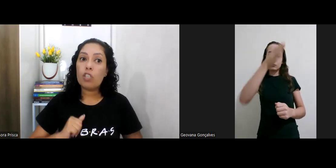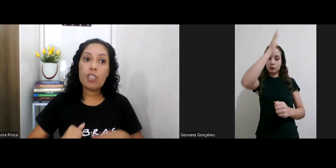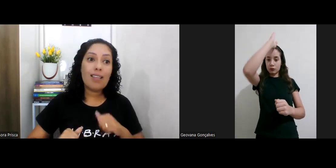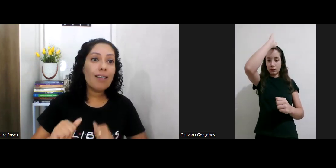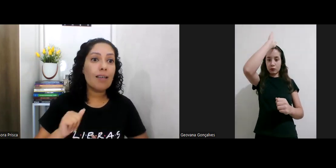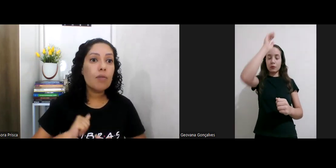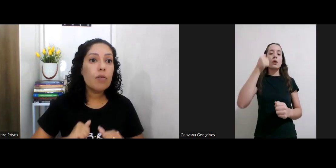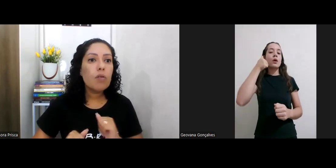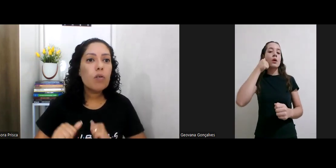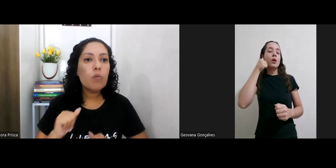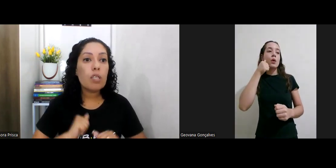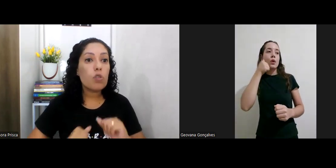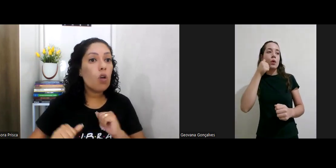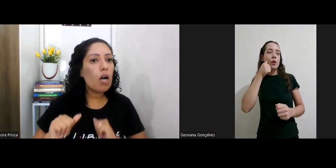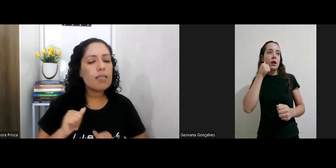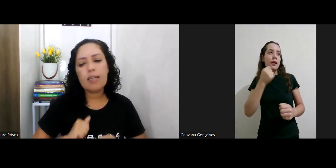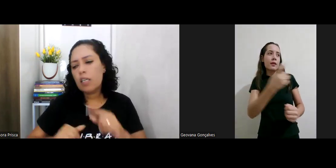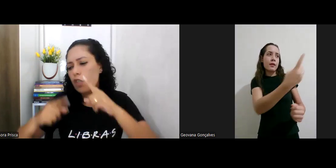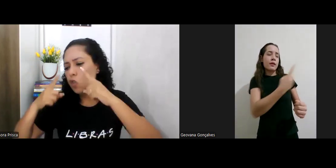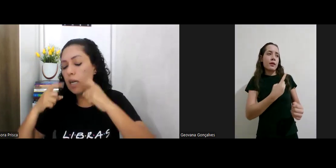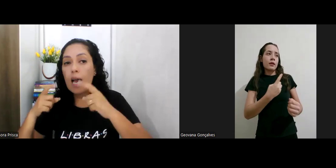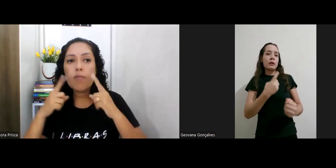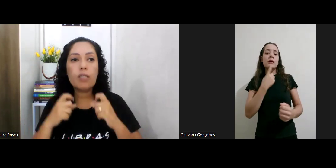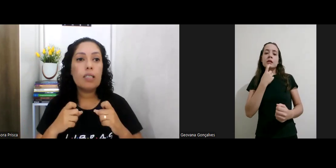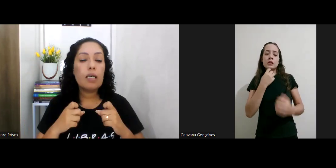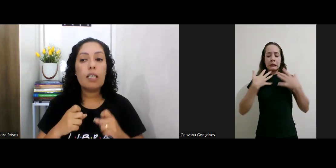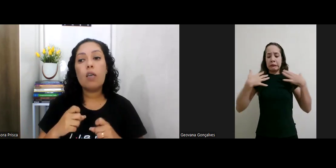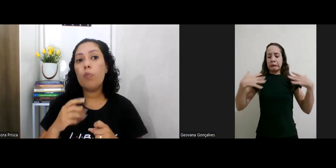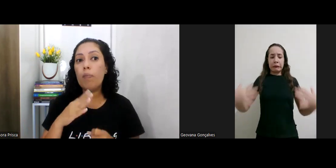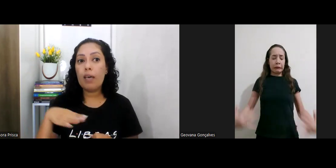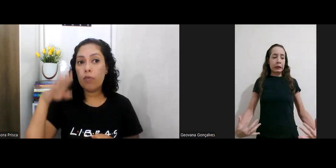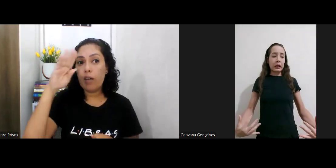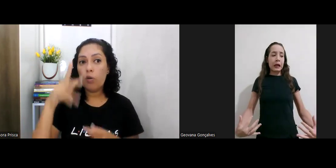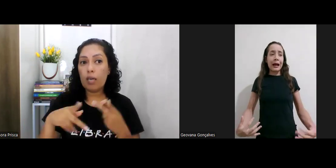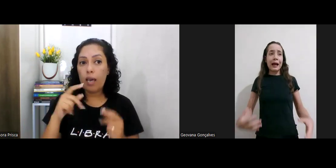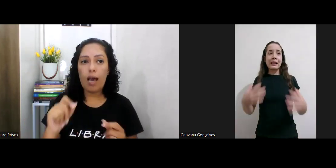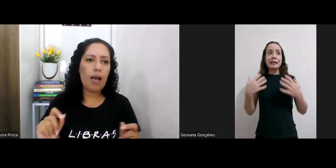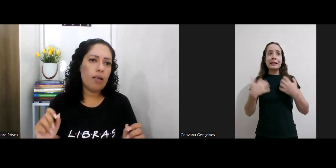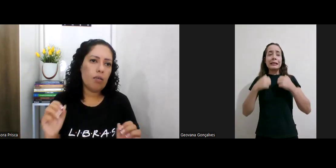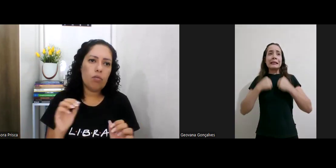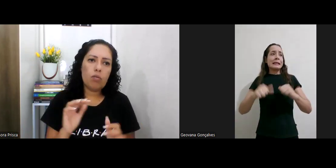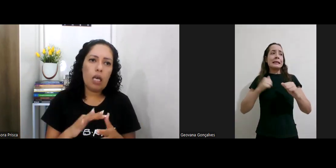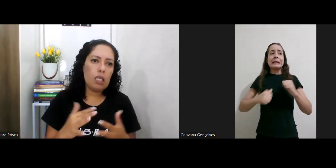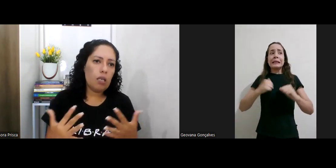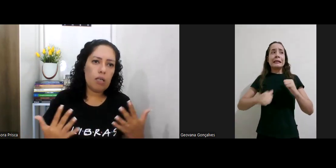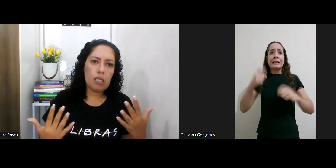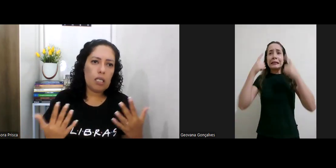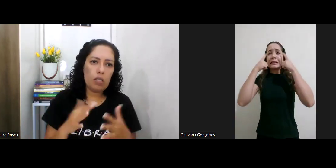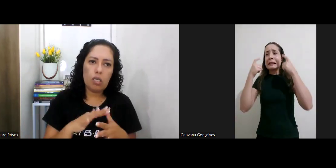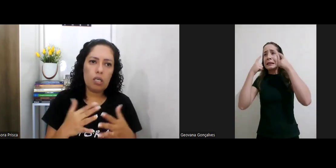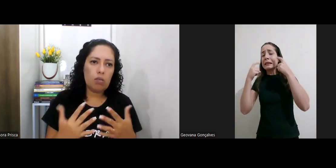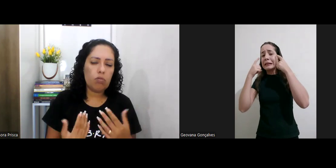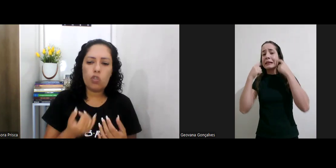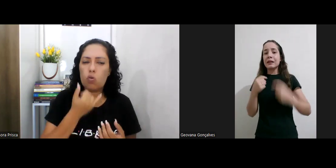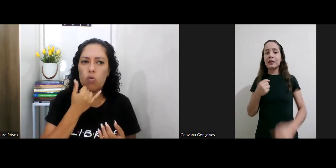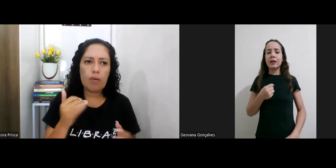E ela muito agitada, muito ansiosa, e chorava. E aí o bombeiro falou o quê? Ah, eu não sei língua de